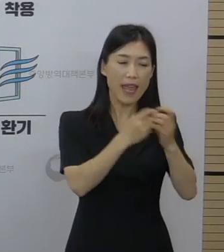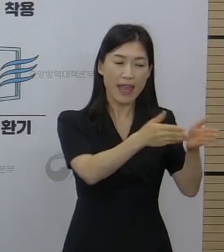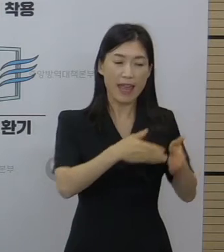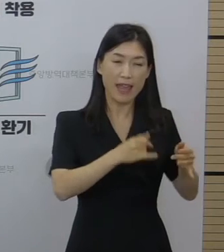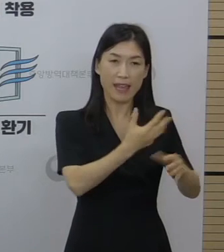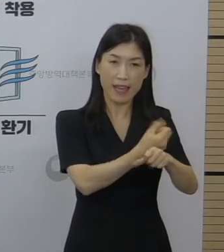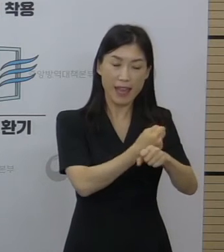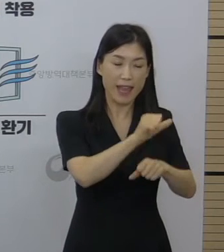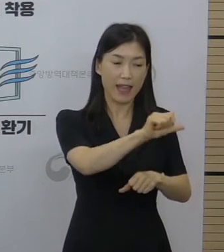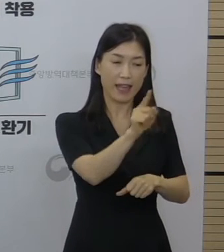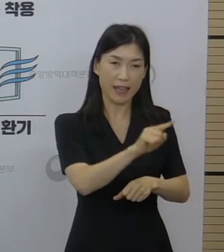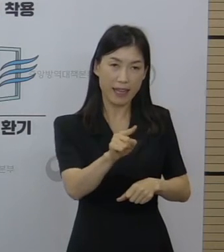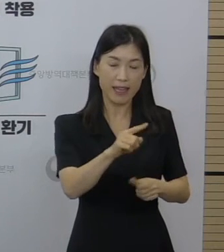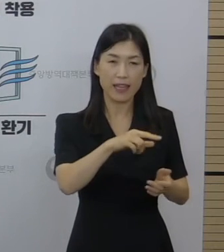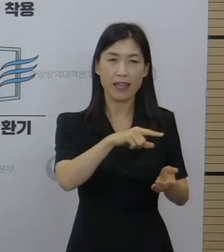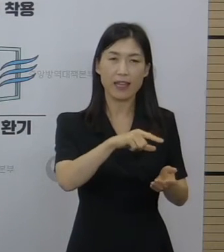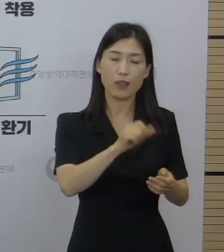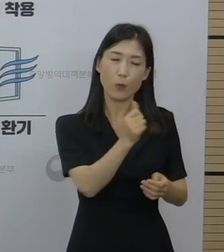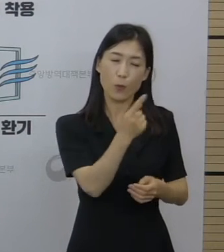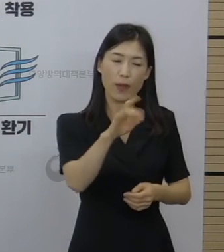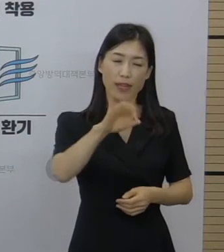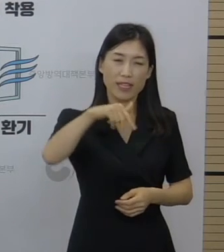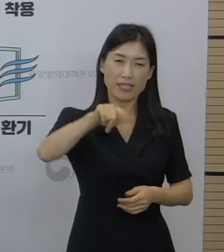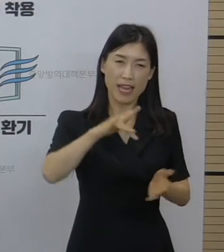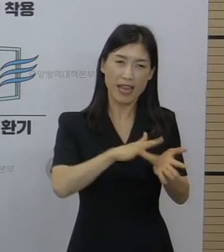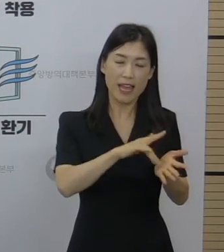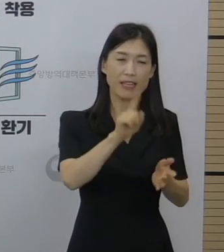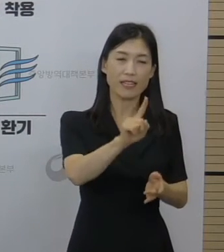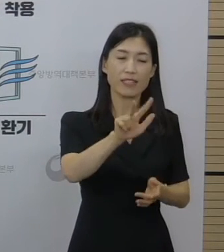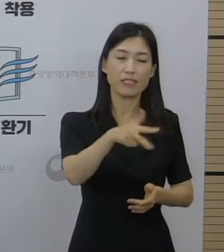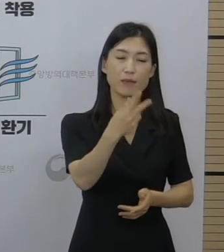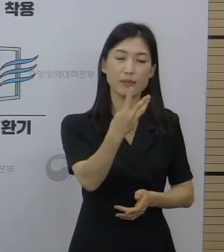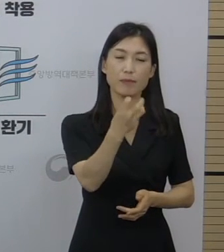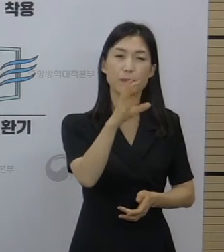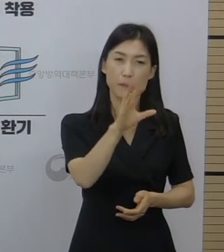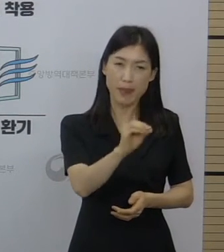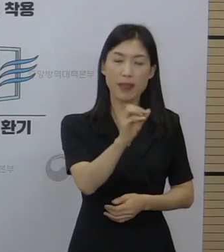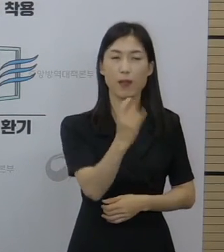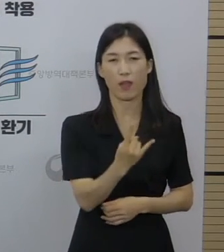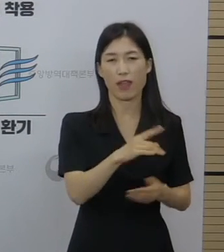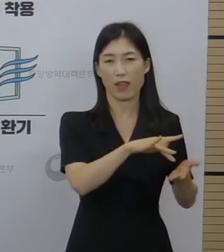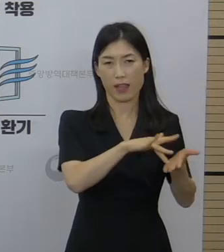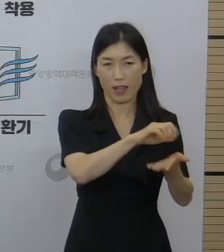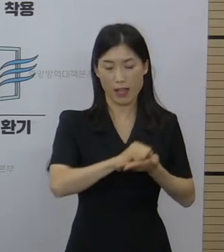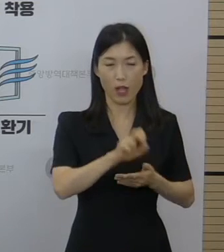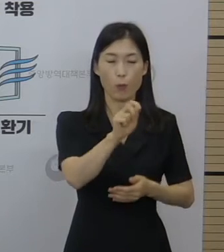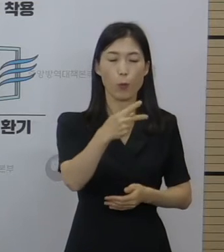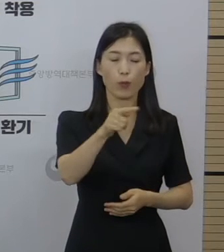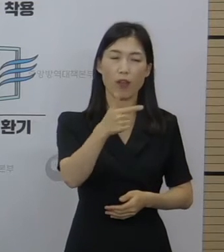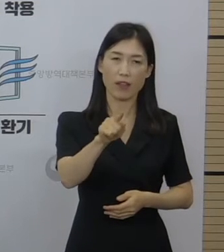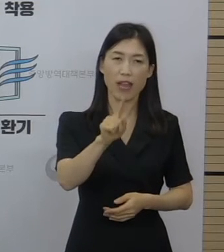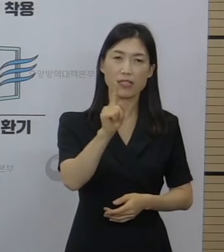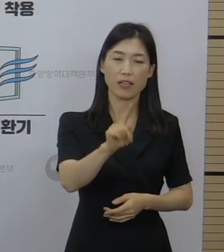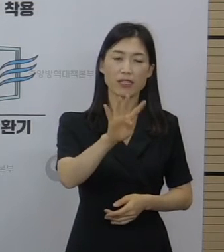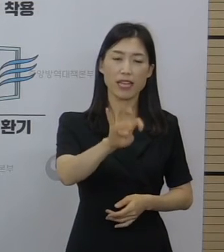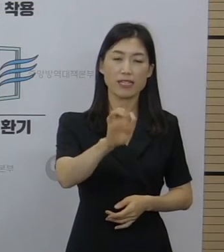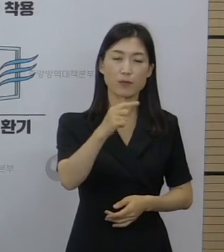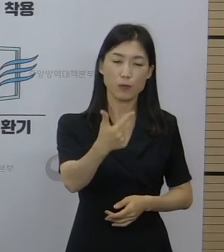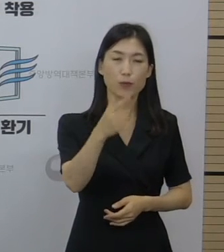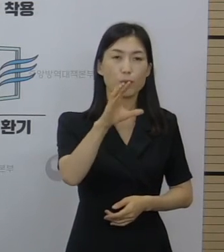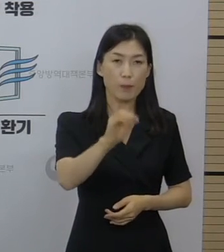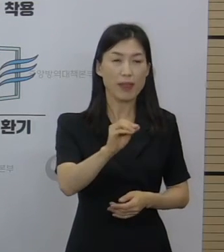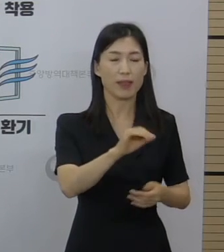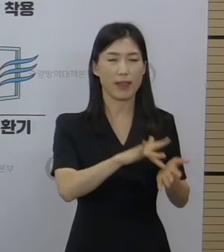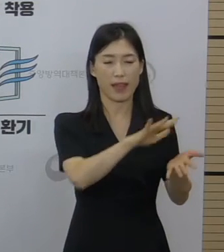개별 계약된 아스트라제네카 및 화이자 백신 1,730만 회분, 모더나 백신 1,046만